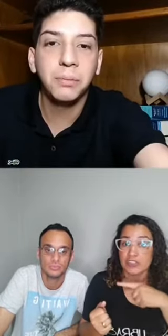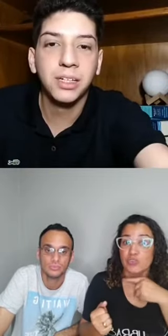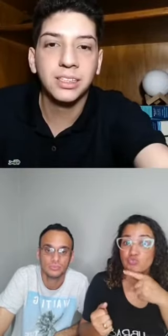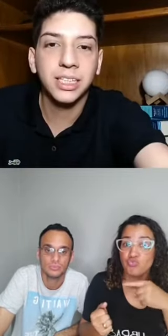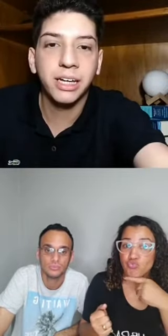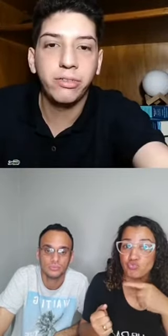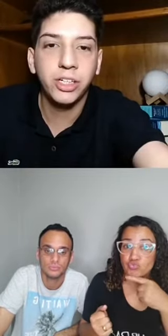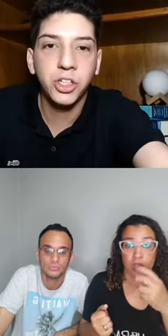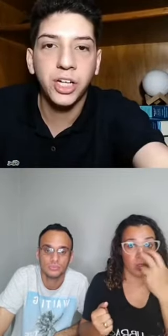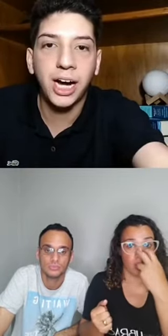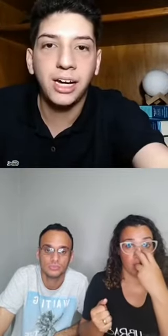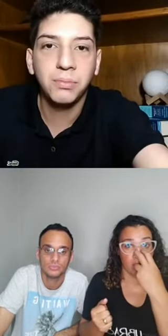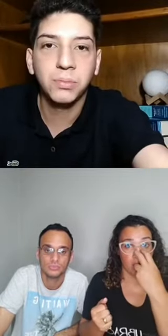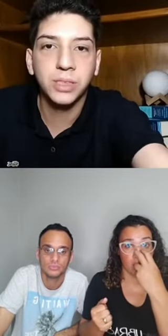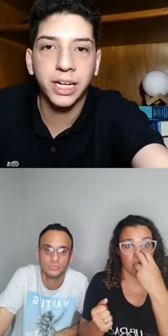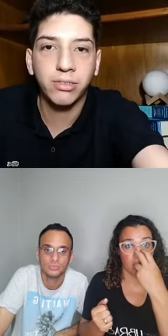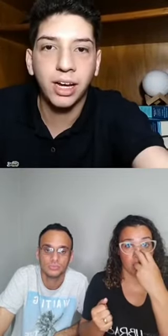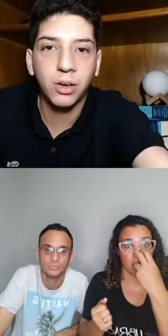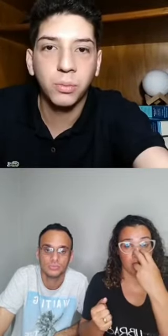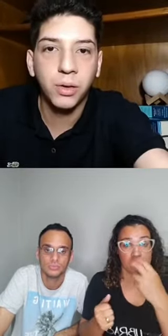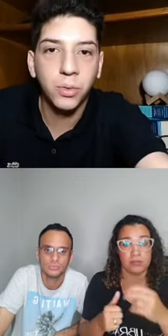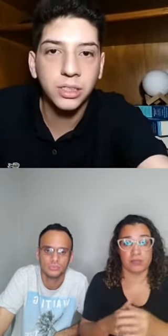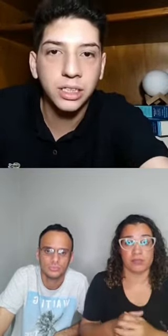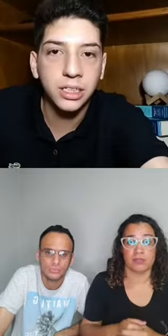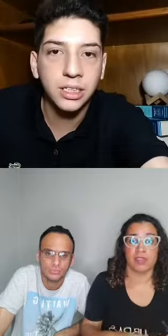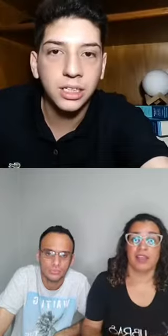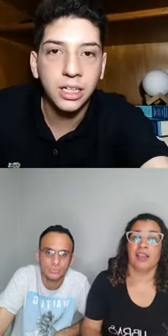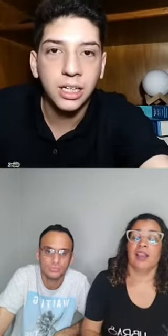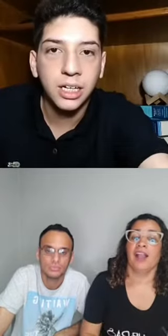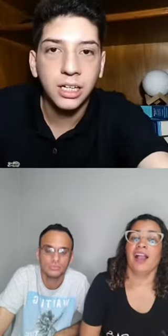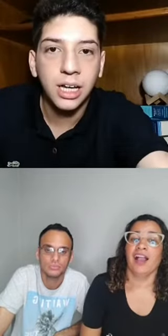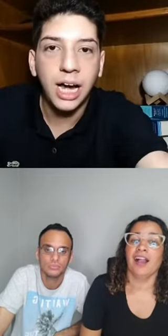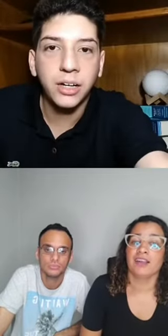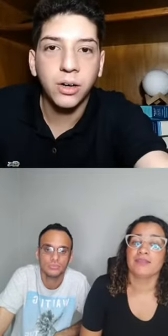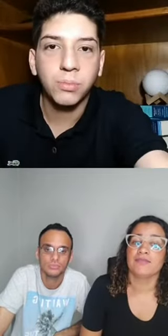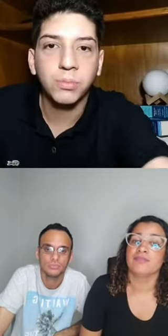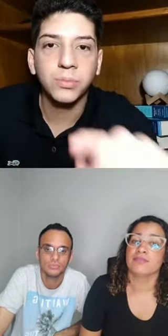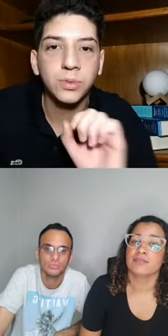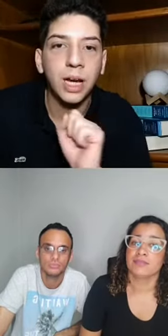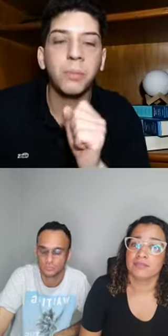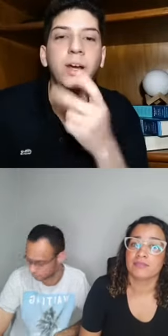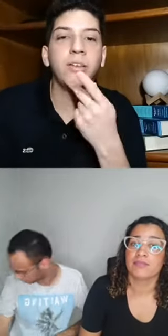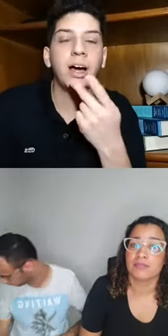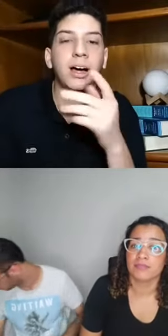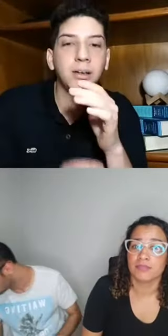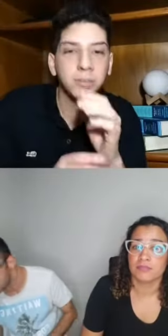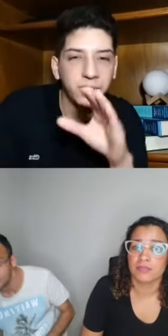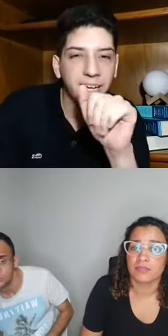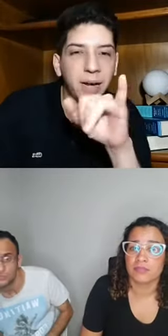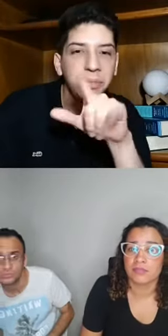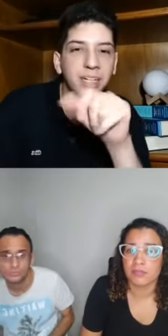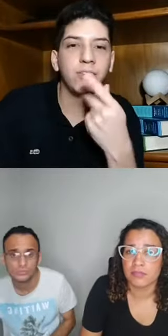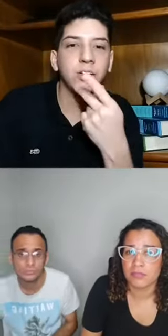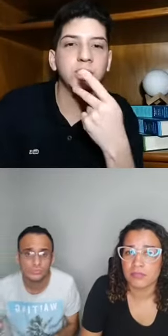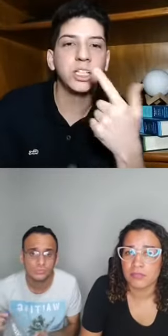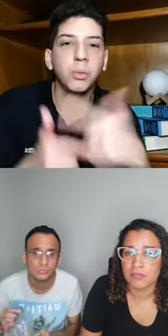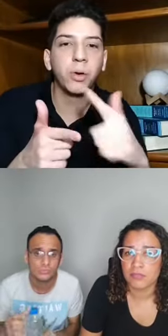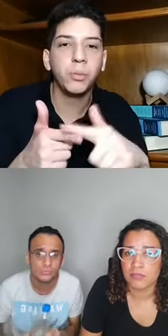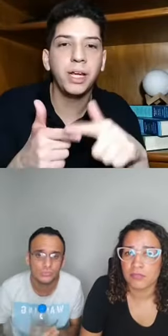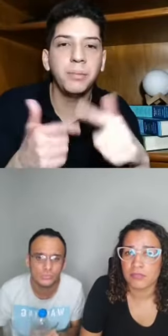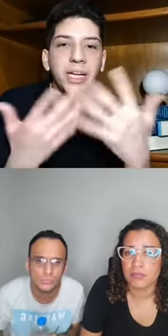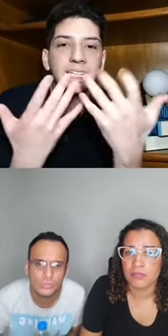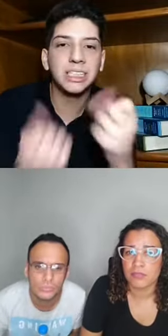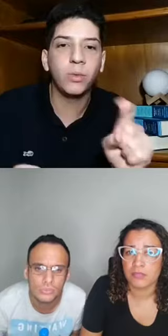aliás, Camila, você quer fechar? Você quer falar alguma outra? Aqui, ó, deixa eu ver, a Camila falou assim